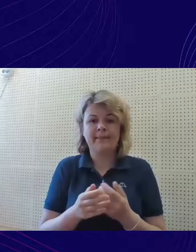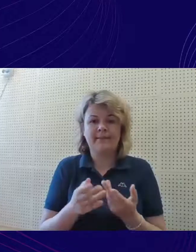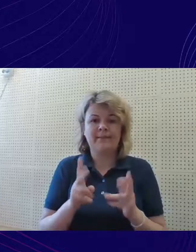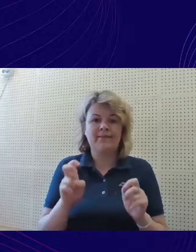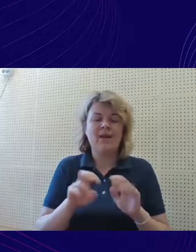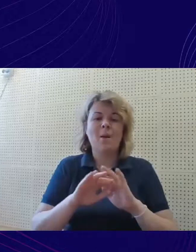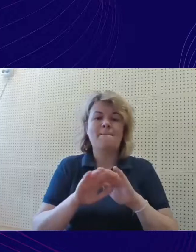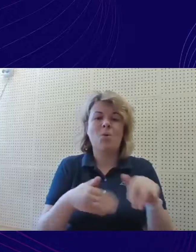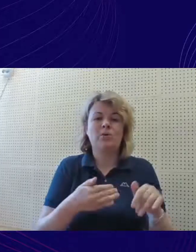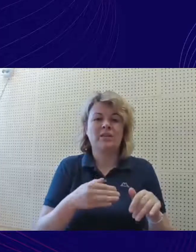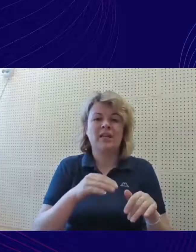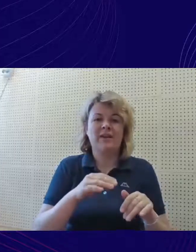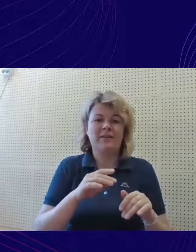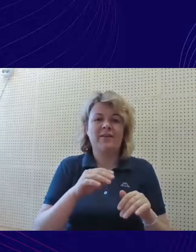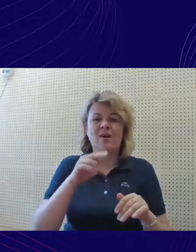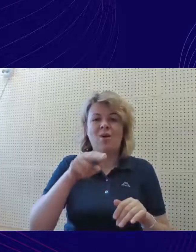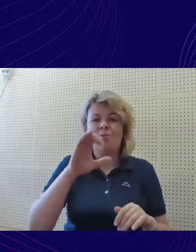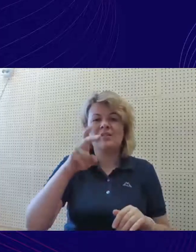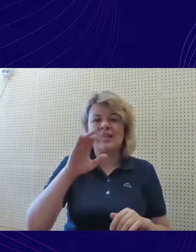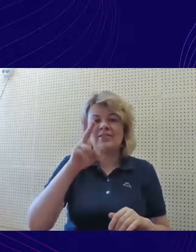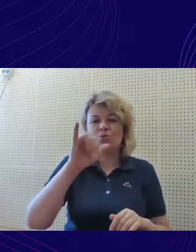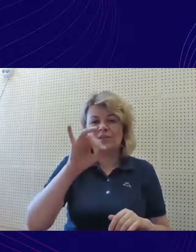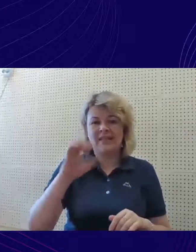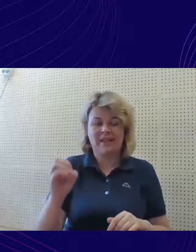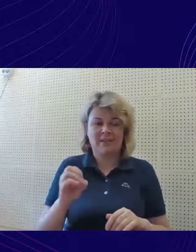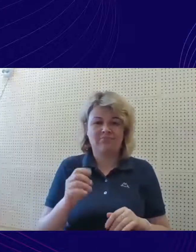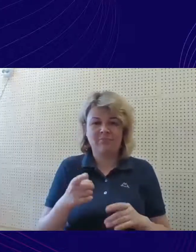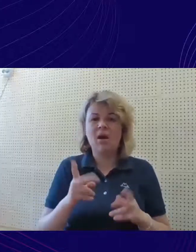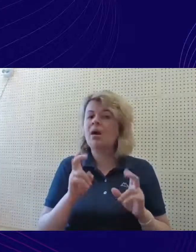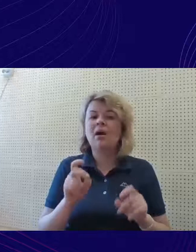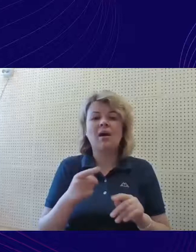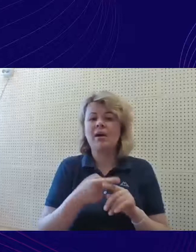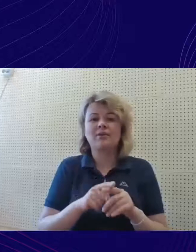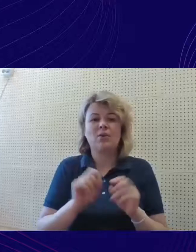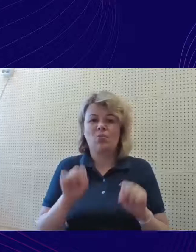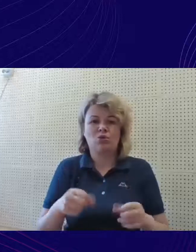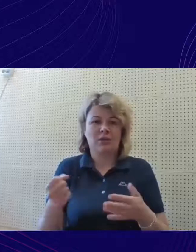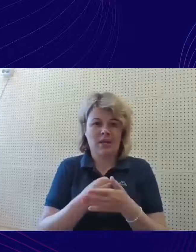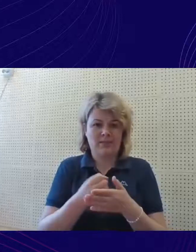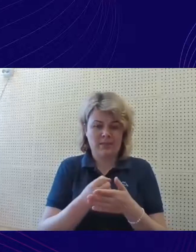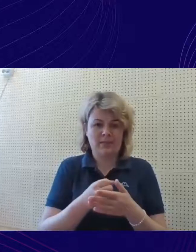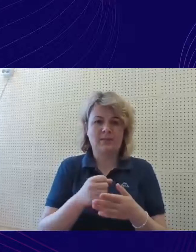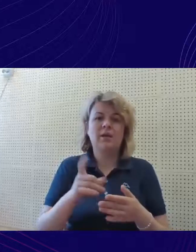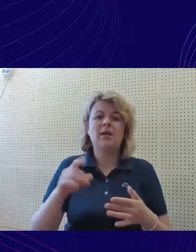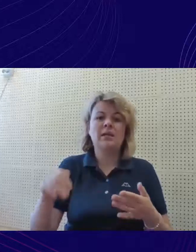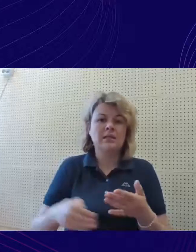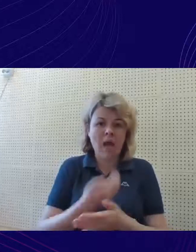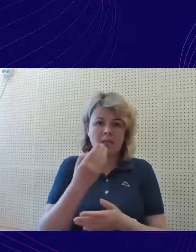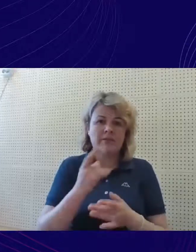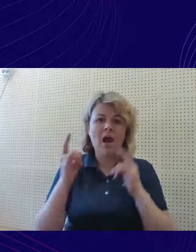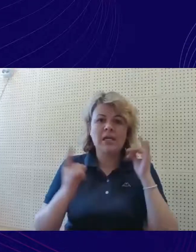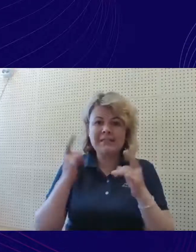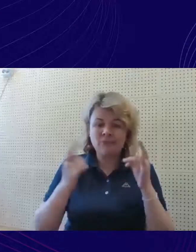послевкусие. Как этого можно добиться? Ну, во-первых, переозвучить слабого актера или слабую